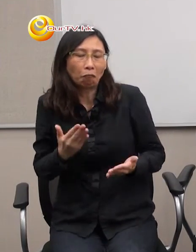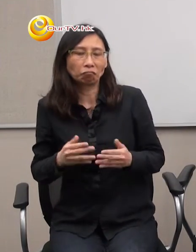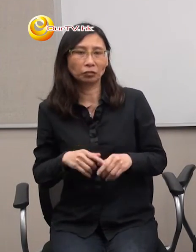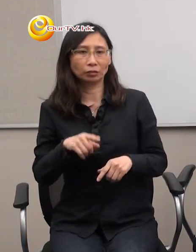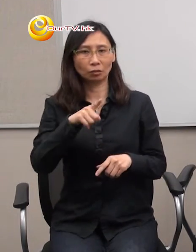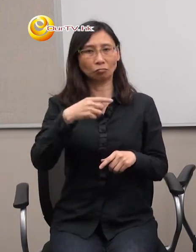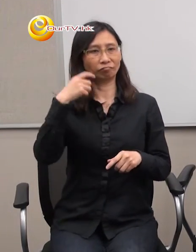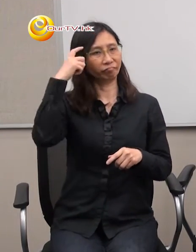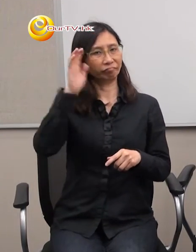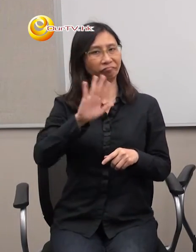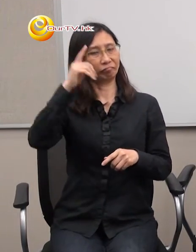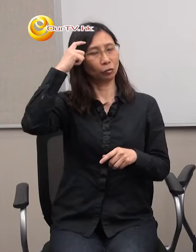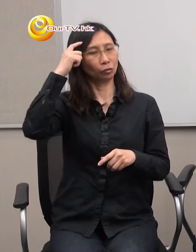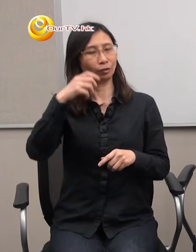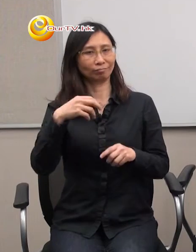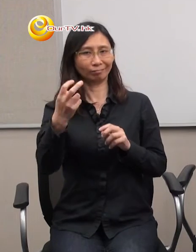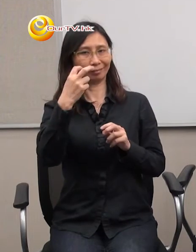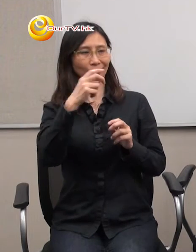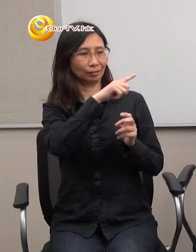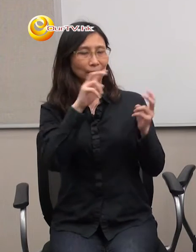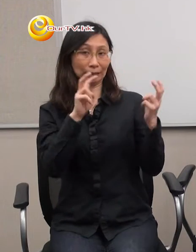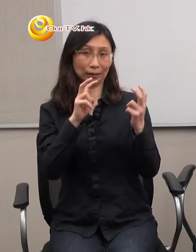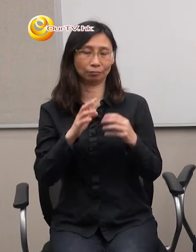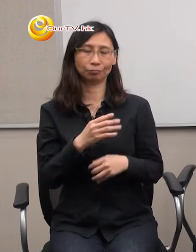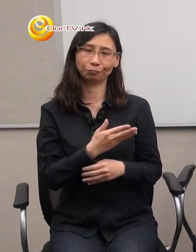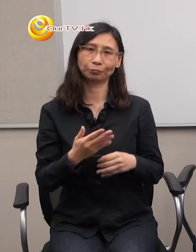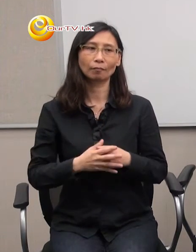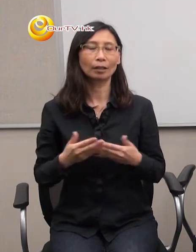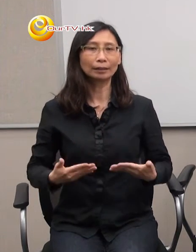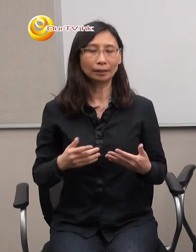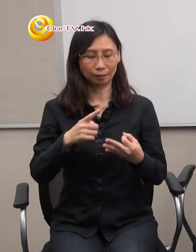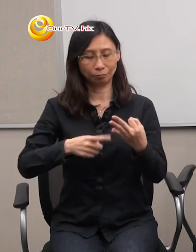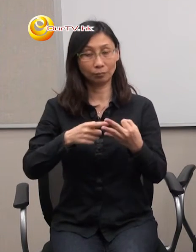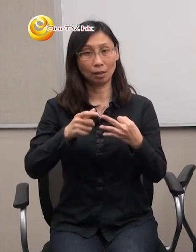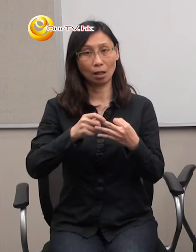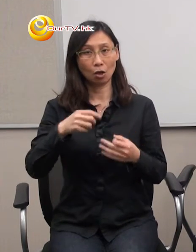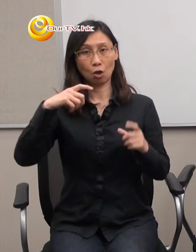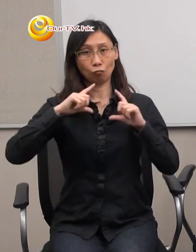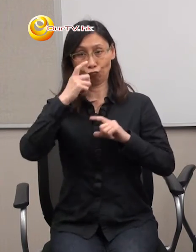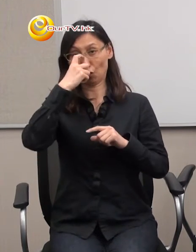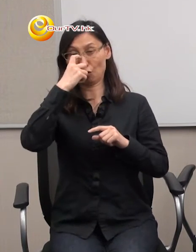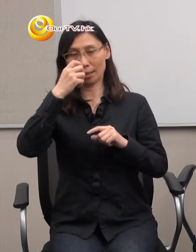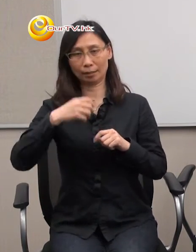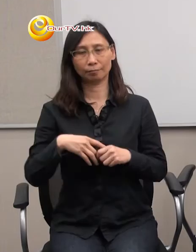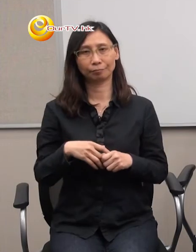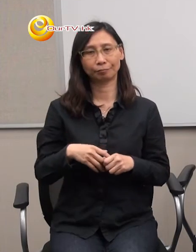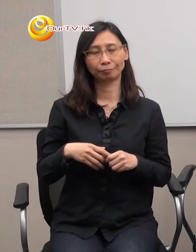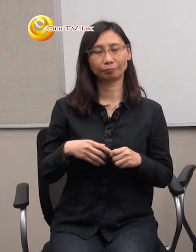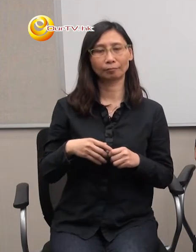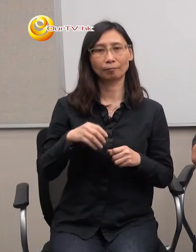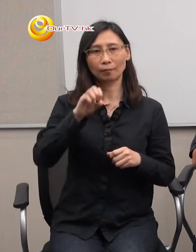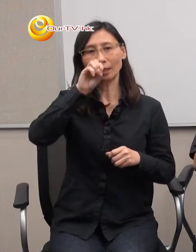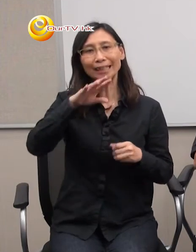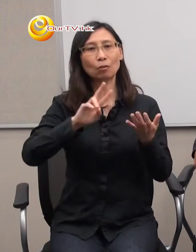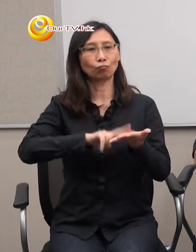但係梁振英嗱，而家梁振英咧就有件新遊嘅，就係點咧？就係、是、叫立